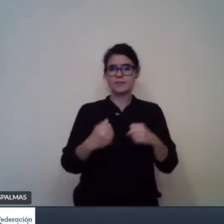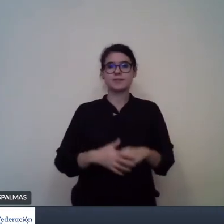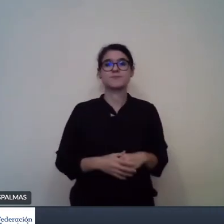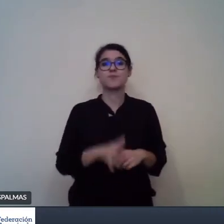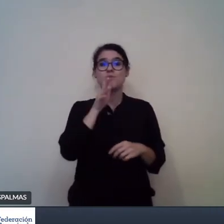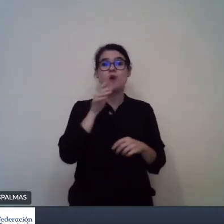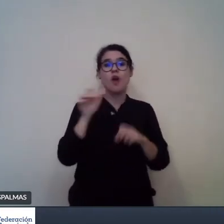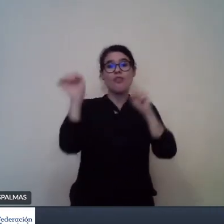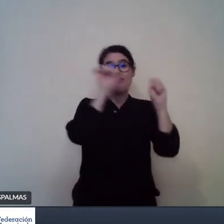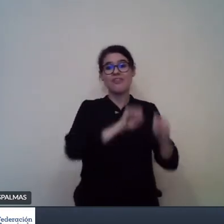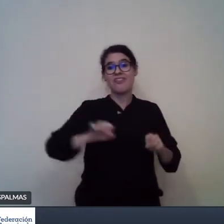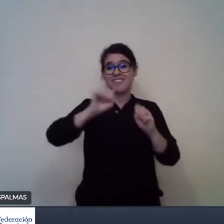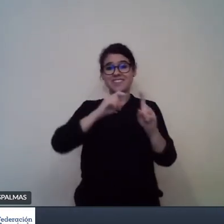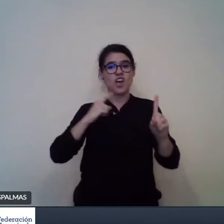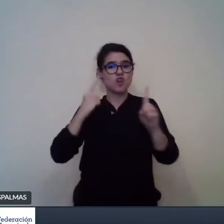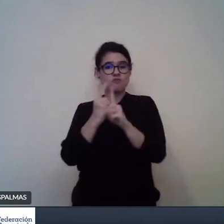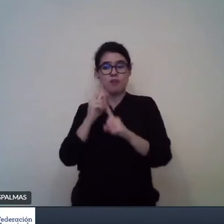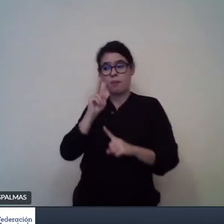pendiente.